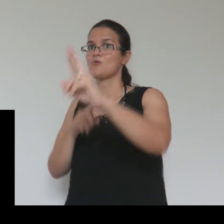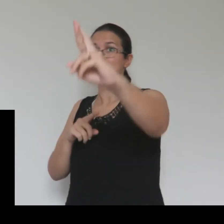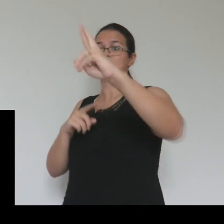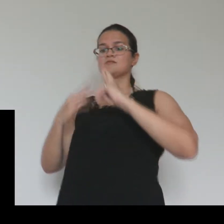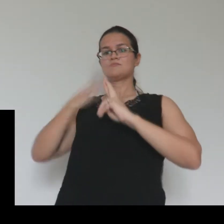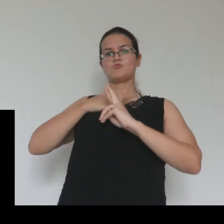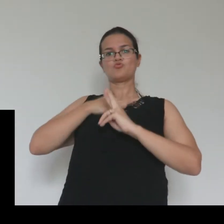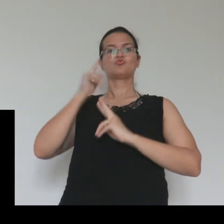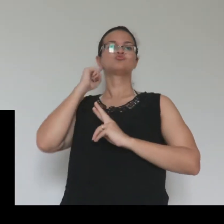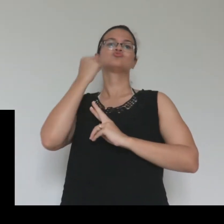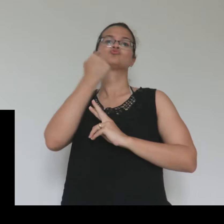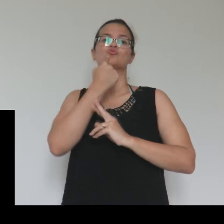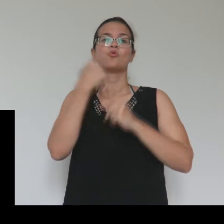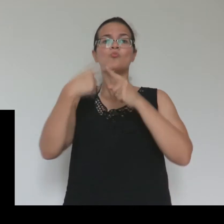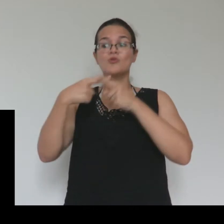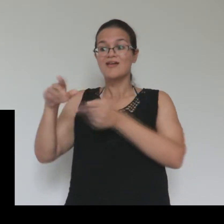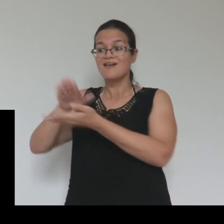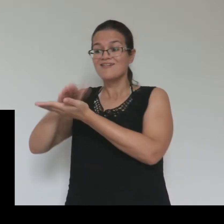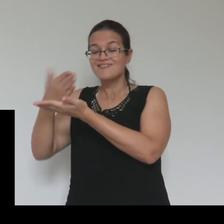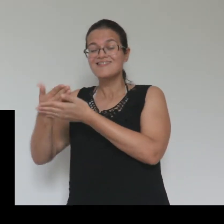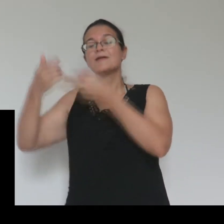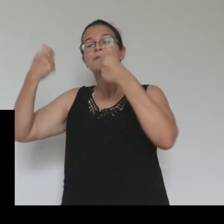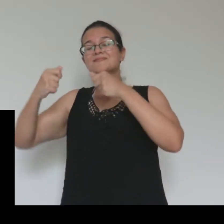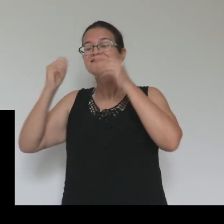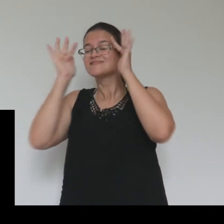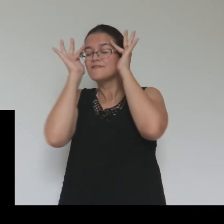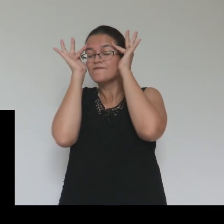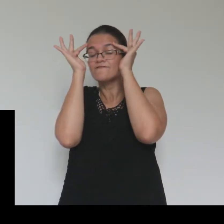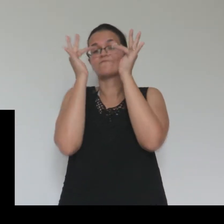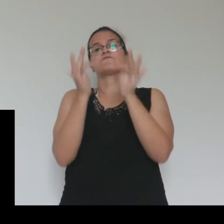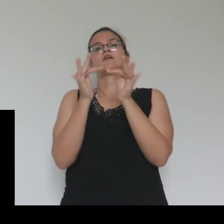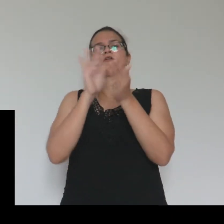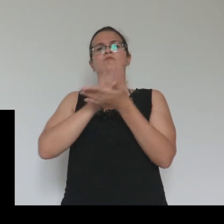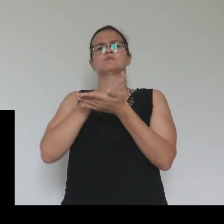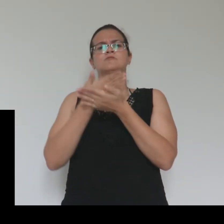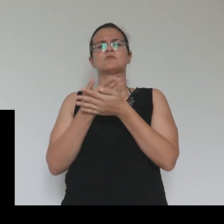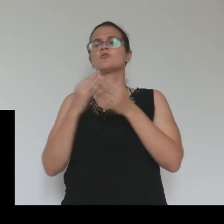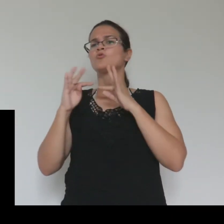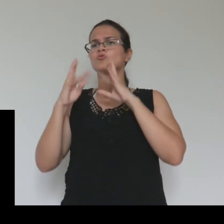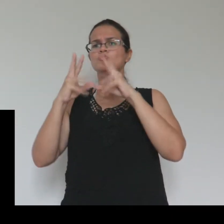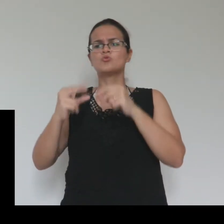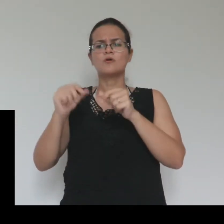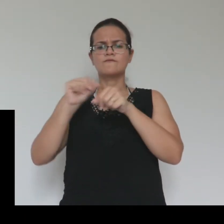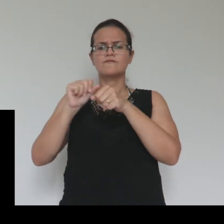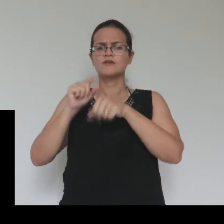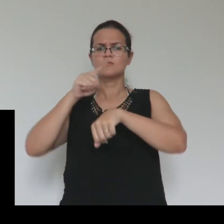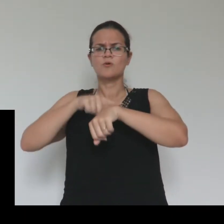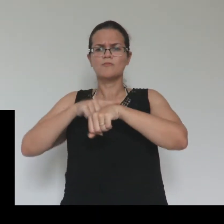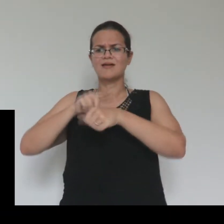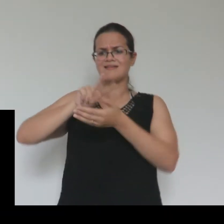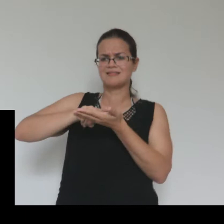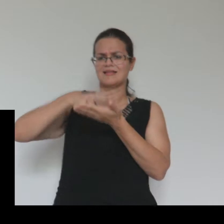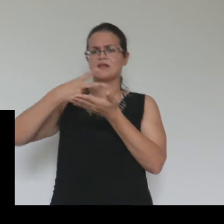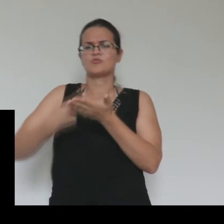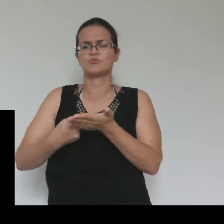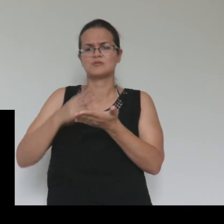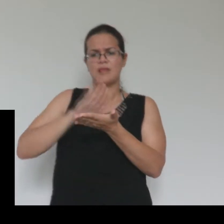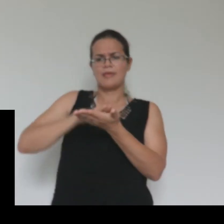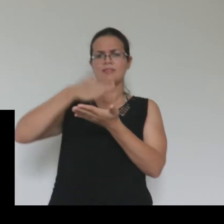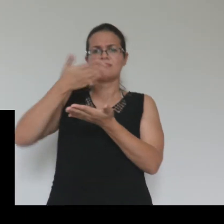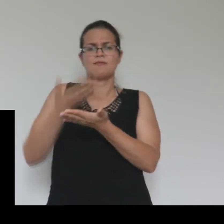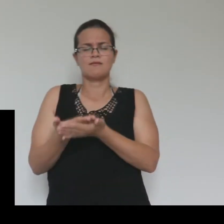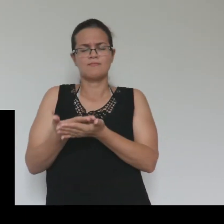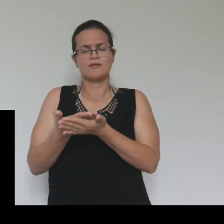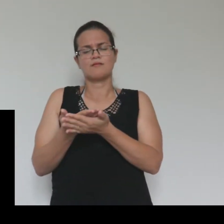ele tem que ser fiel na interpretação. Então, tudo que ele fizer naquele momento de tradução, de